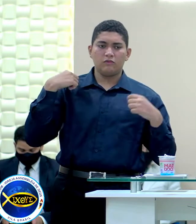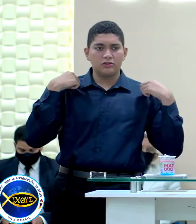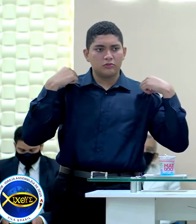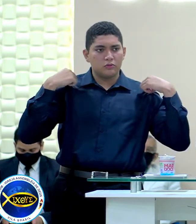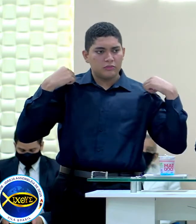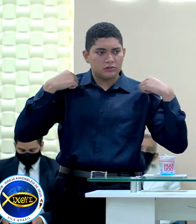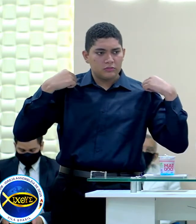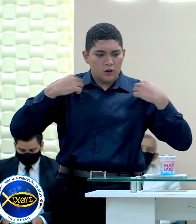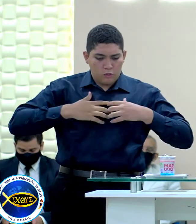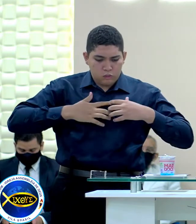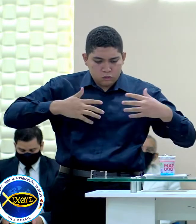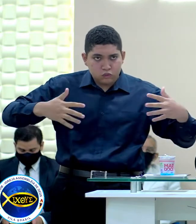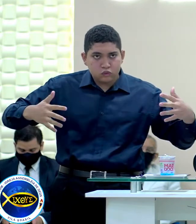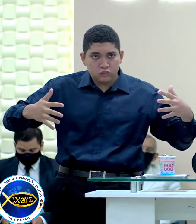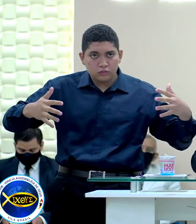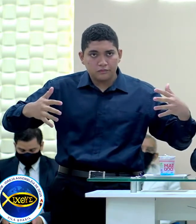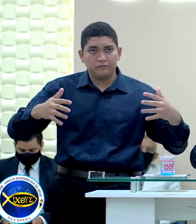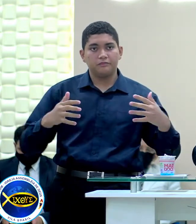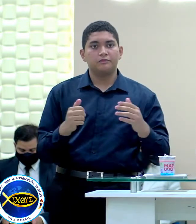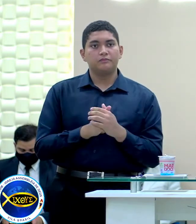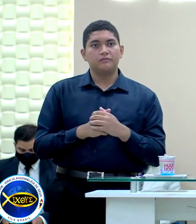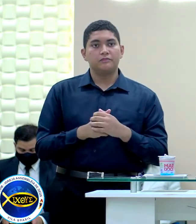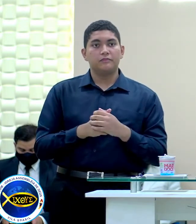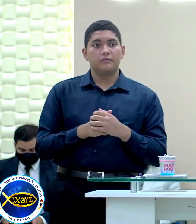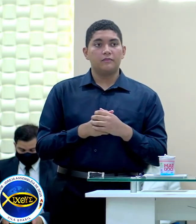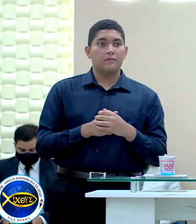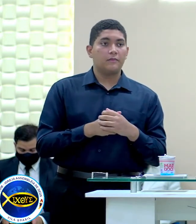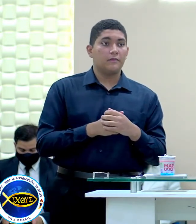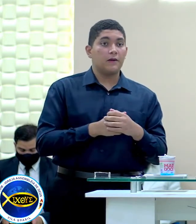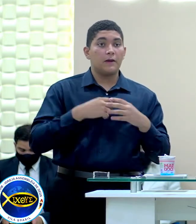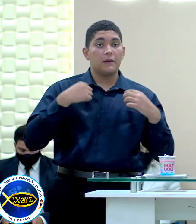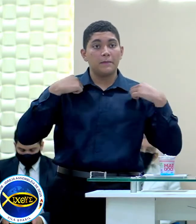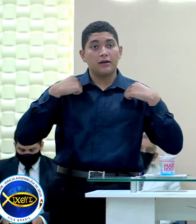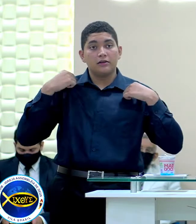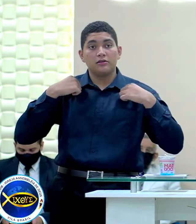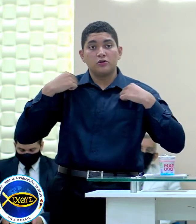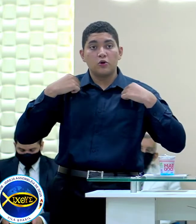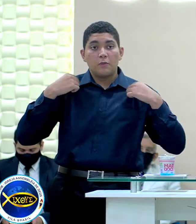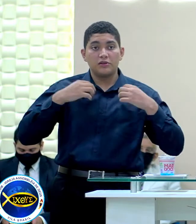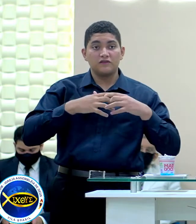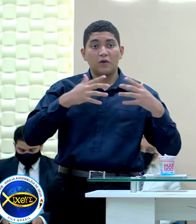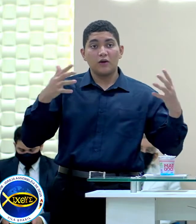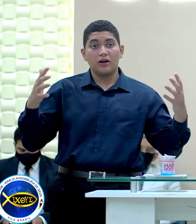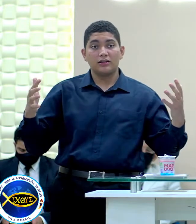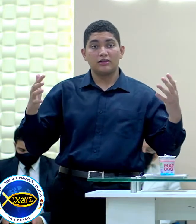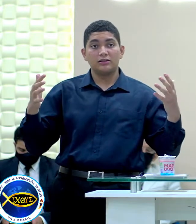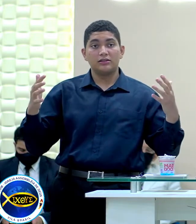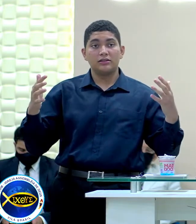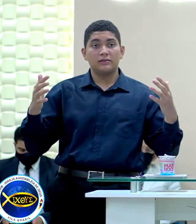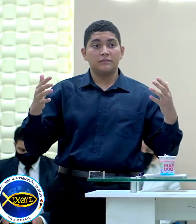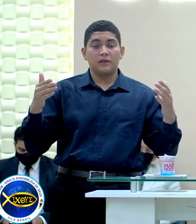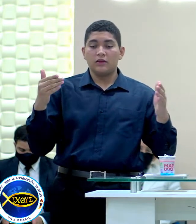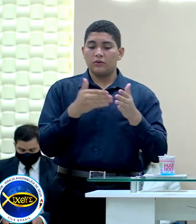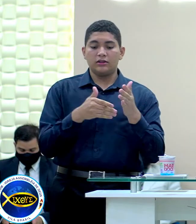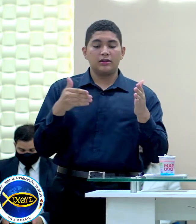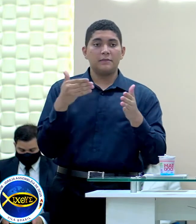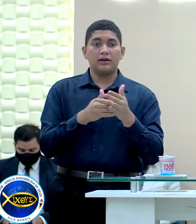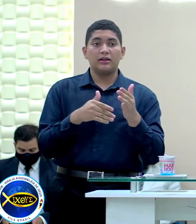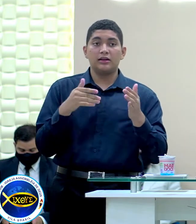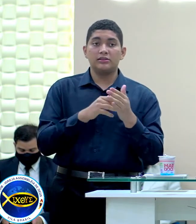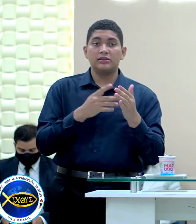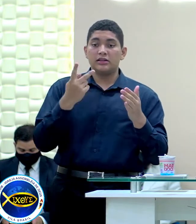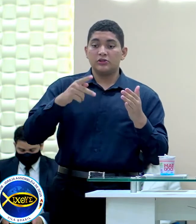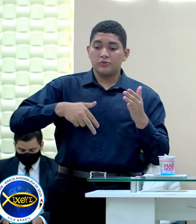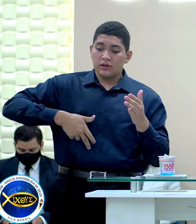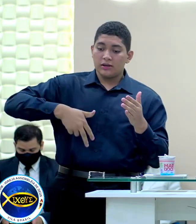bem folgadas, e para que aquelas roupas folgadas não as atrapalhassem na sua